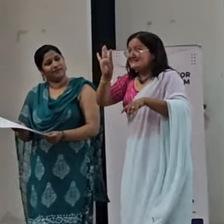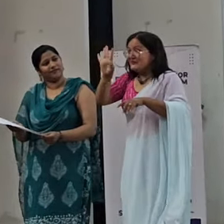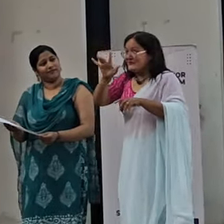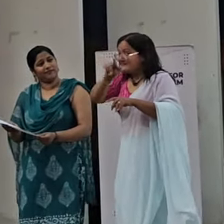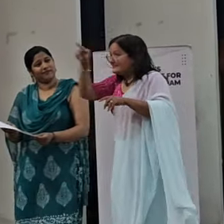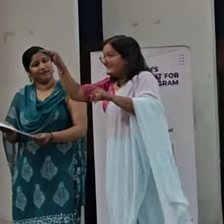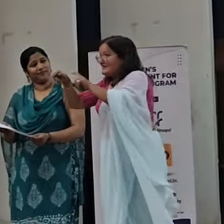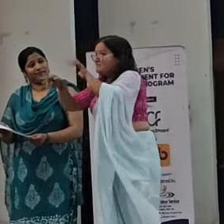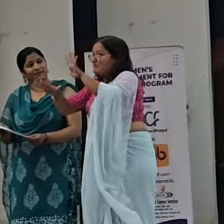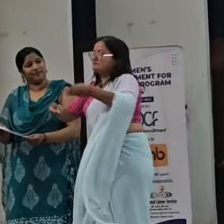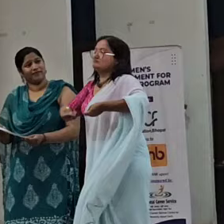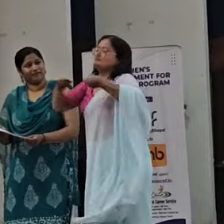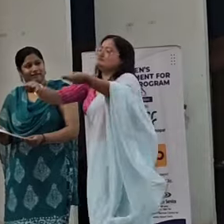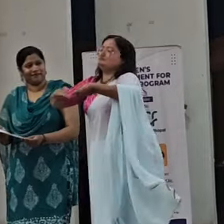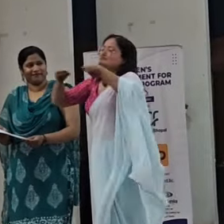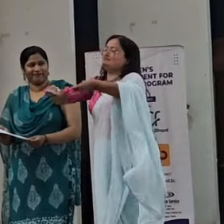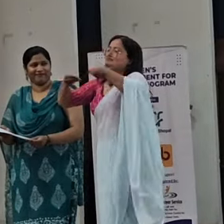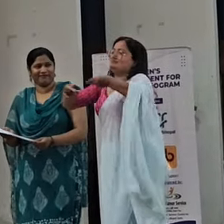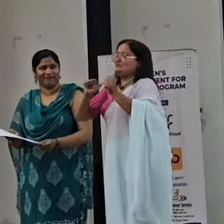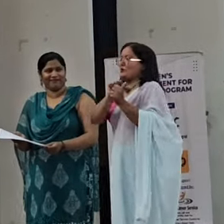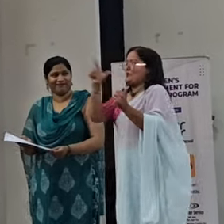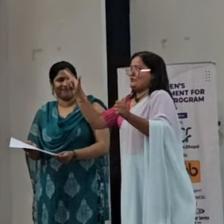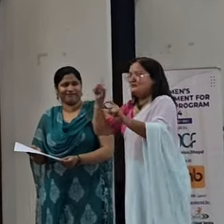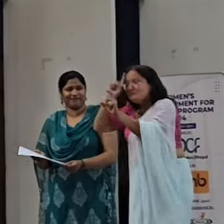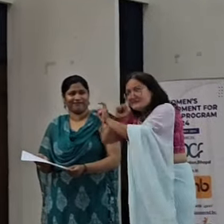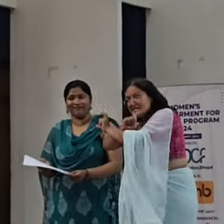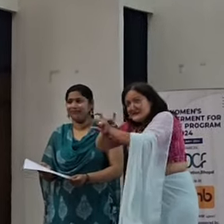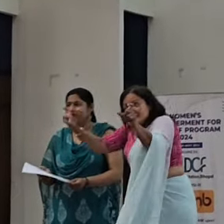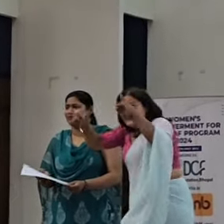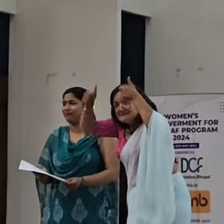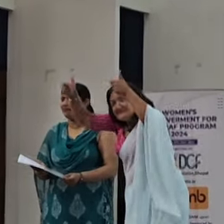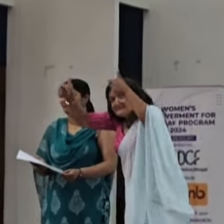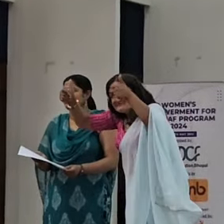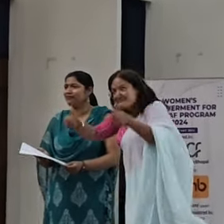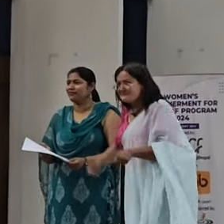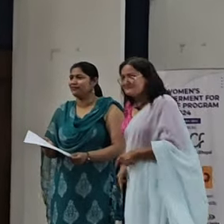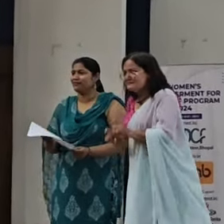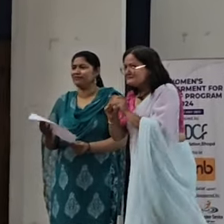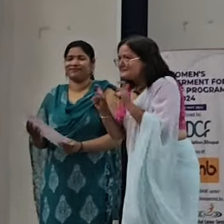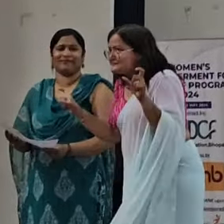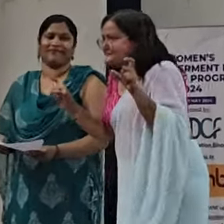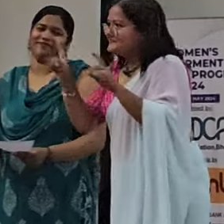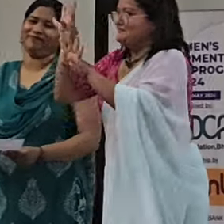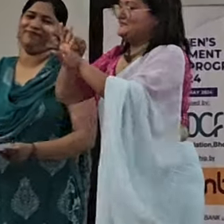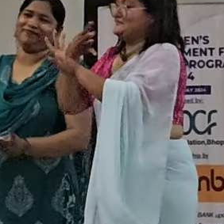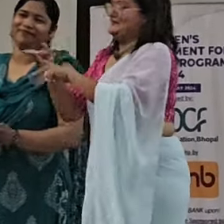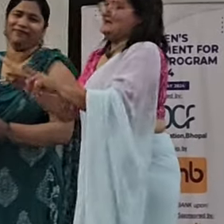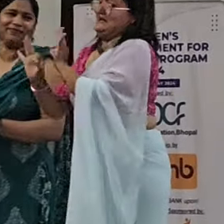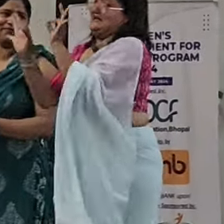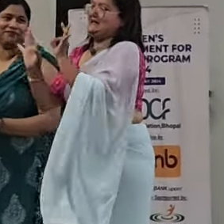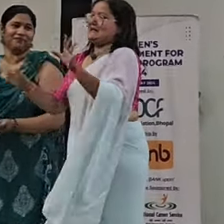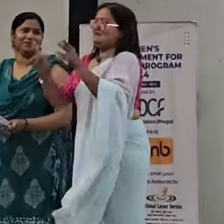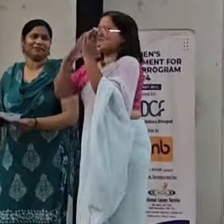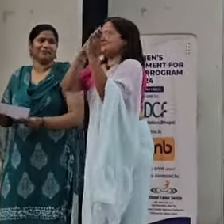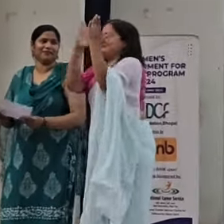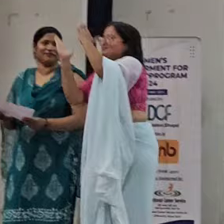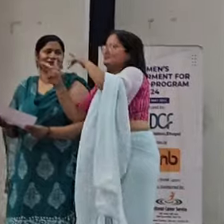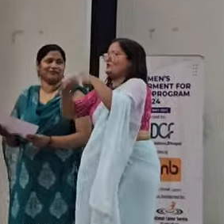मैं आपको पूरी चीजें उसमें बताऊंगी, और 4 to 5 आपको फिर यहाँ पे गिफ्ट प्रोवाइड होंगे, तो ये हमारा टाइमिंग